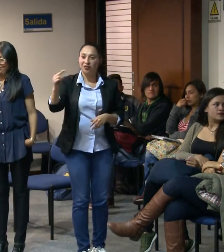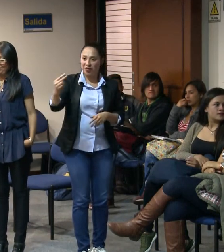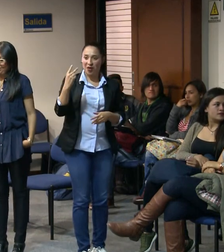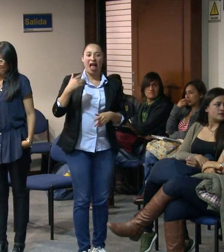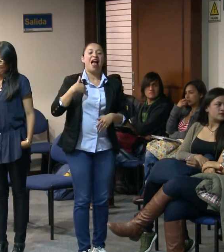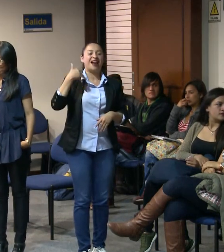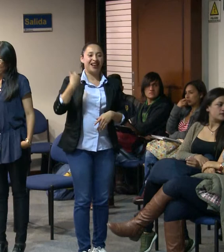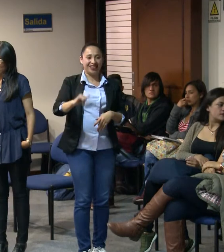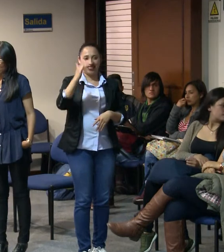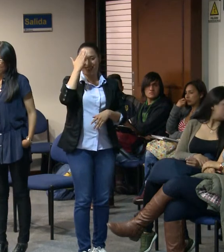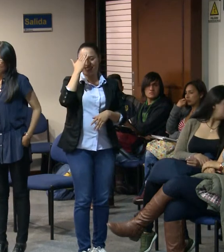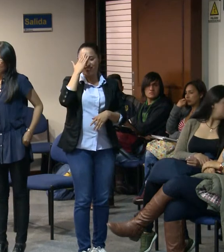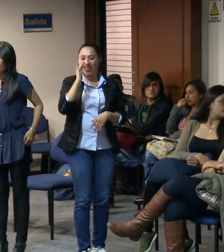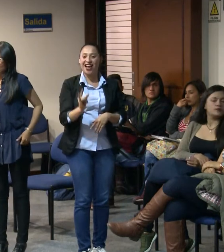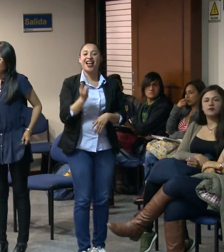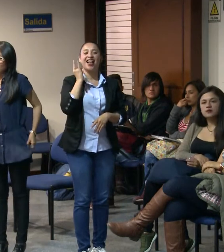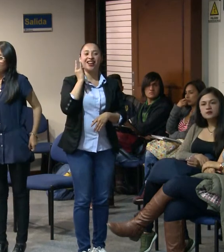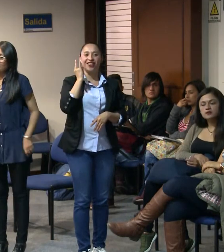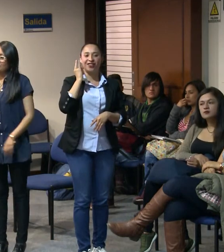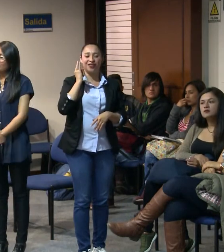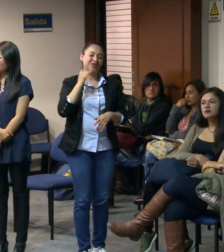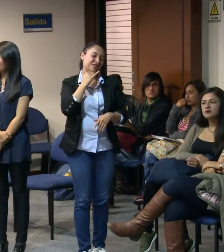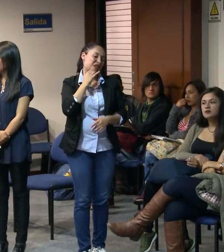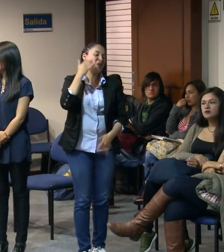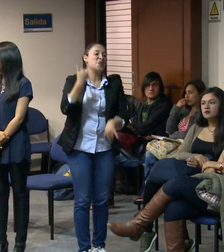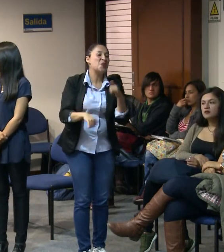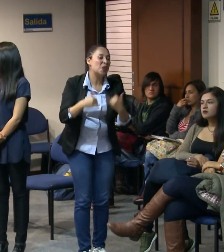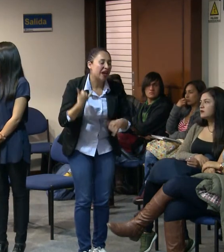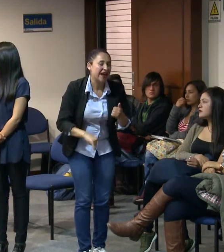ya sabían que algo iba a suceder, que íbamos a jugar,